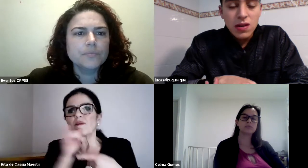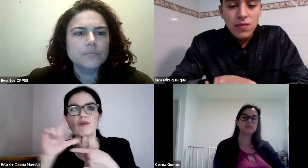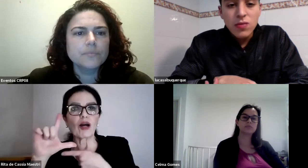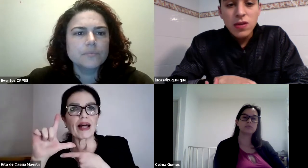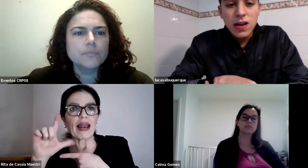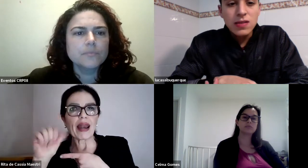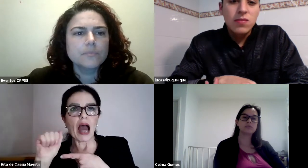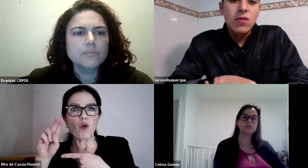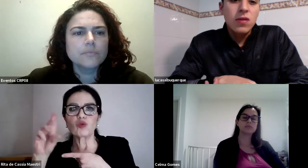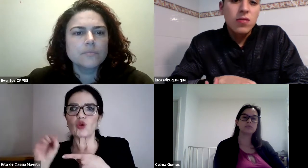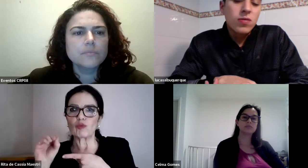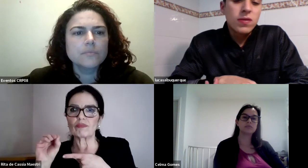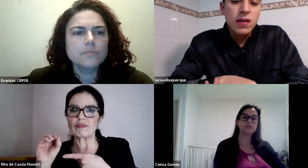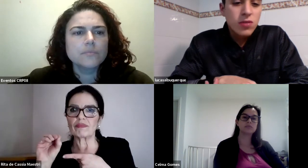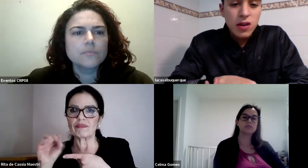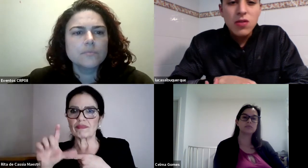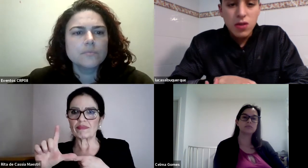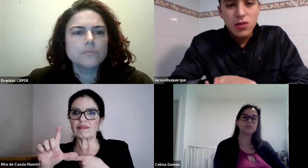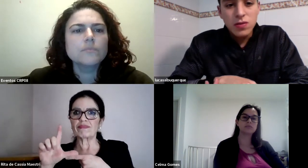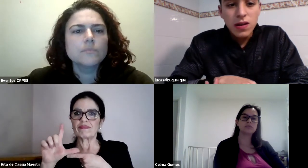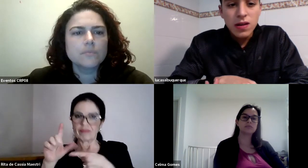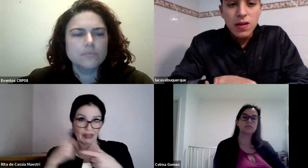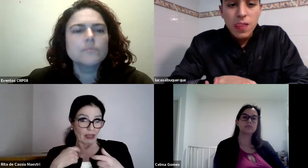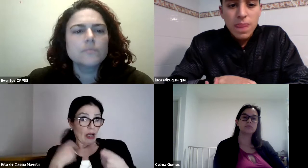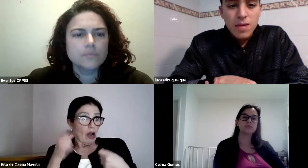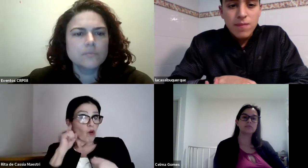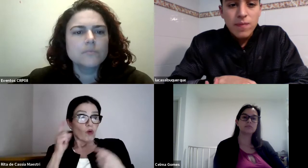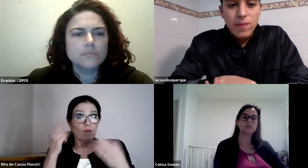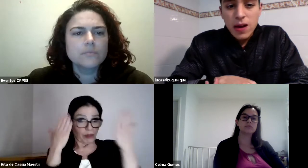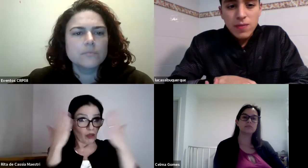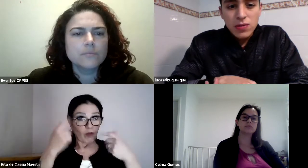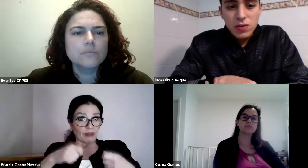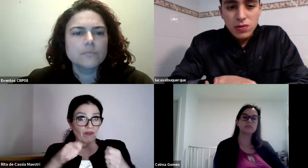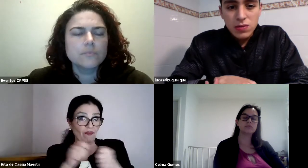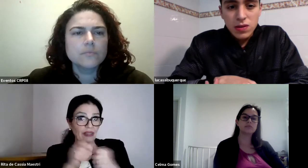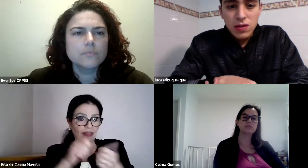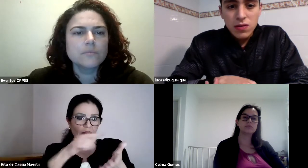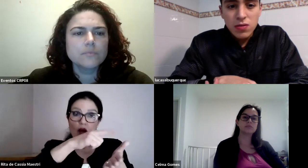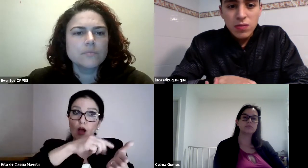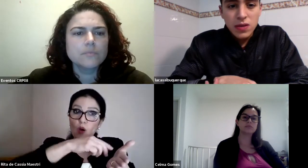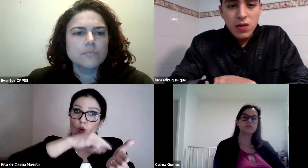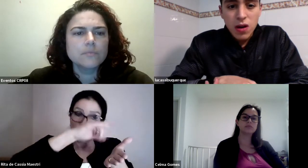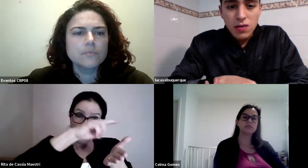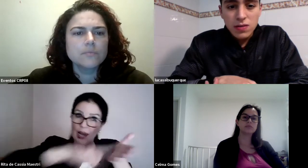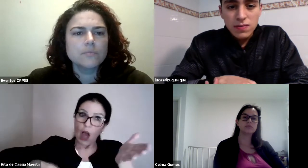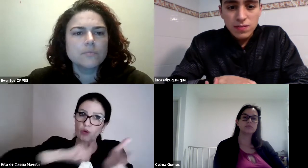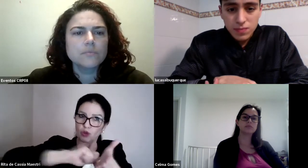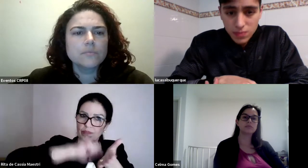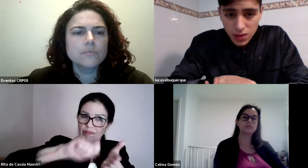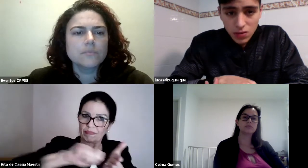E também mudasse o termo diagnóstico, né? Para a pessoa surda. Então, eu como